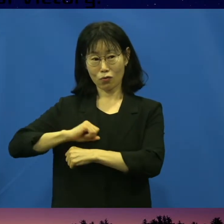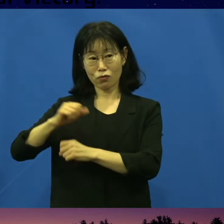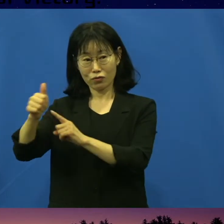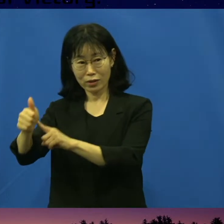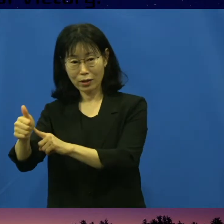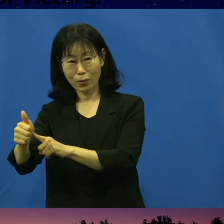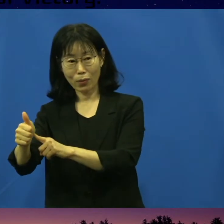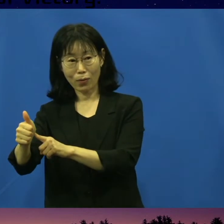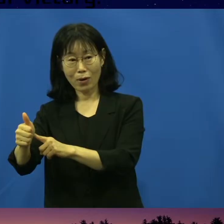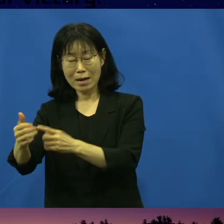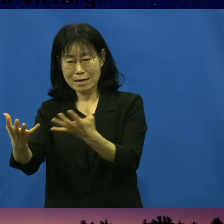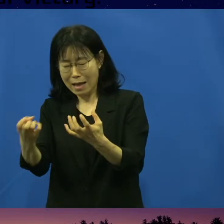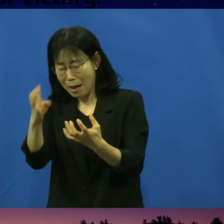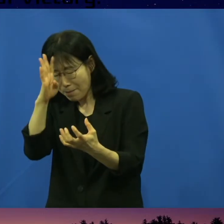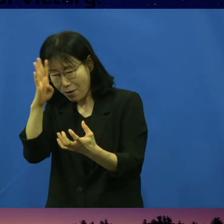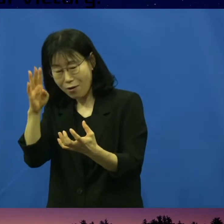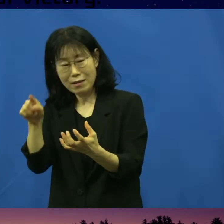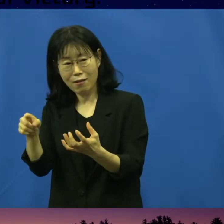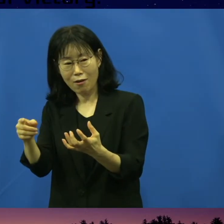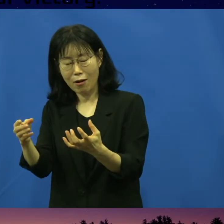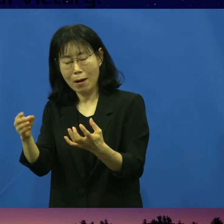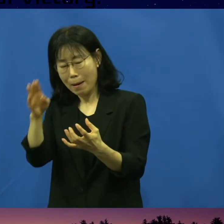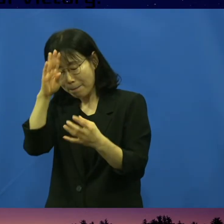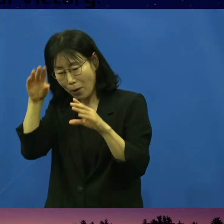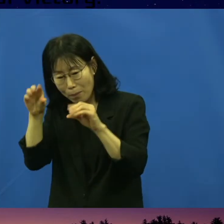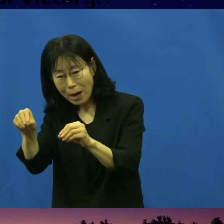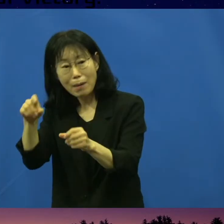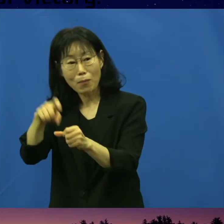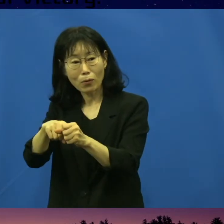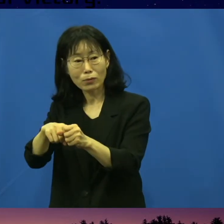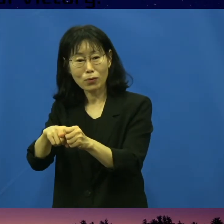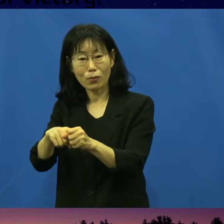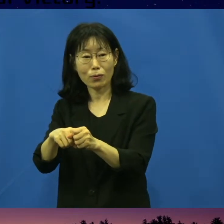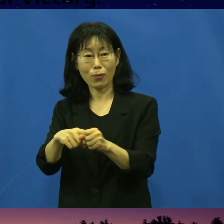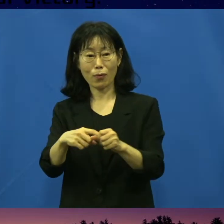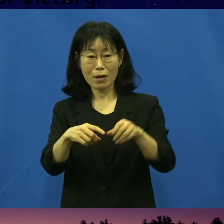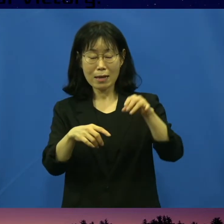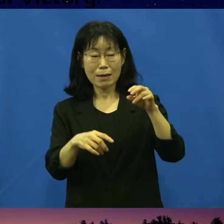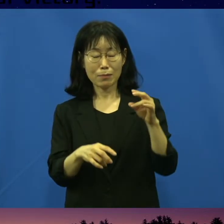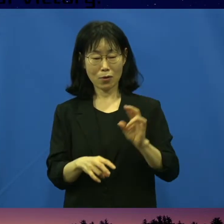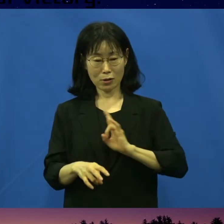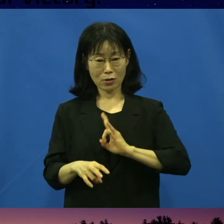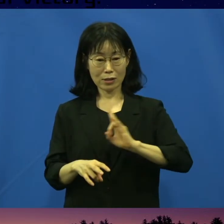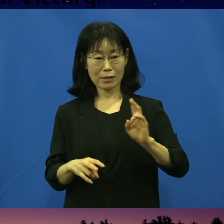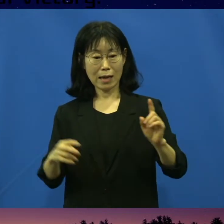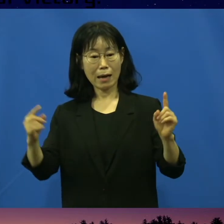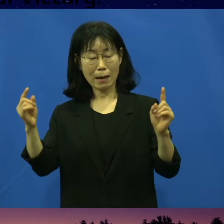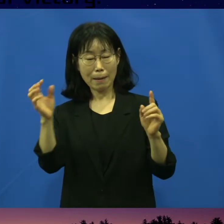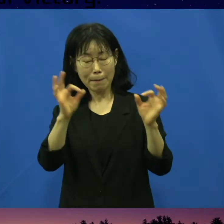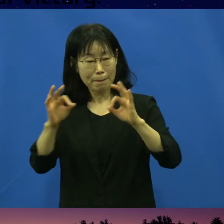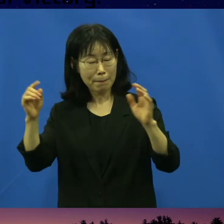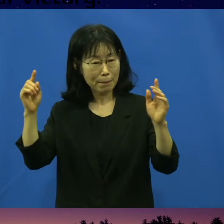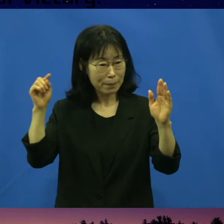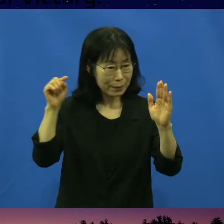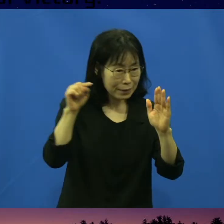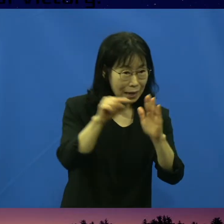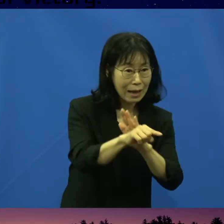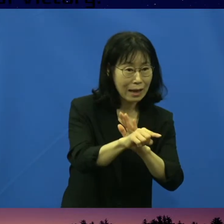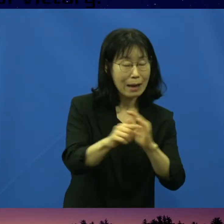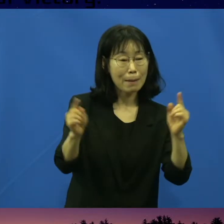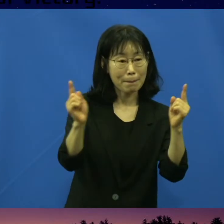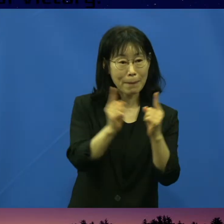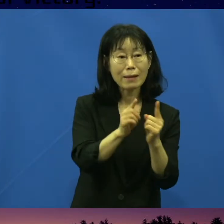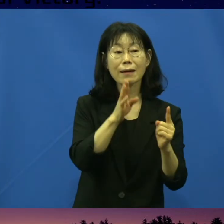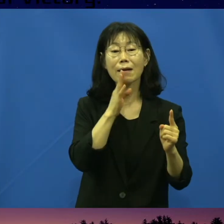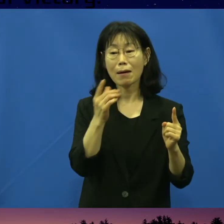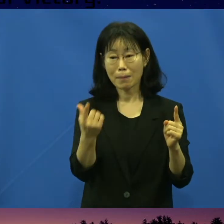죽을 병을 나아야죠. 그 목적이 이루어지면 되는 거잖아요 여러분. 다른 거 따질 거 없어요 여러분.